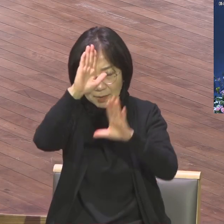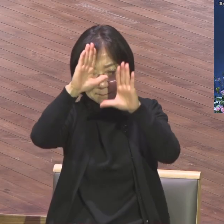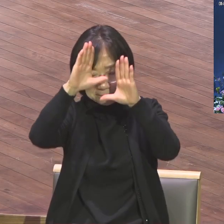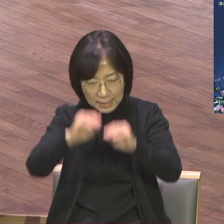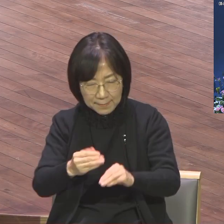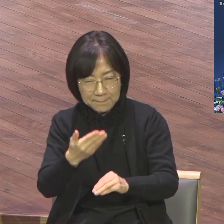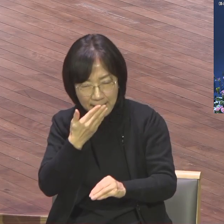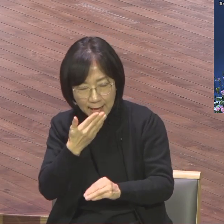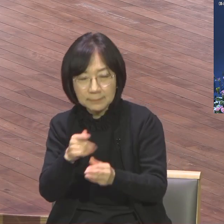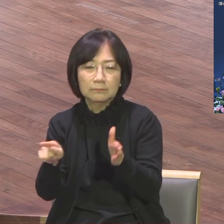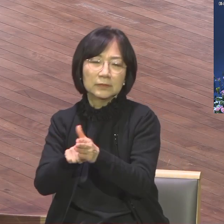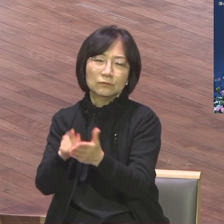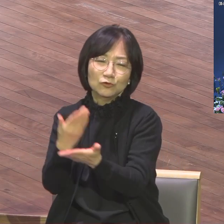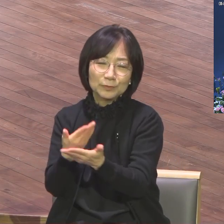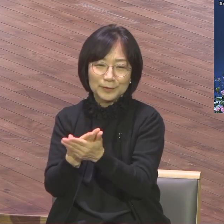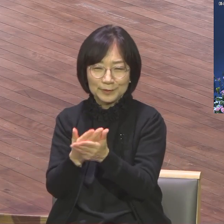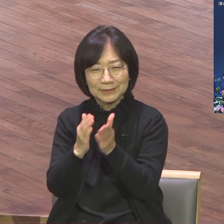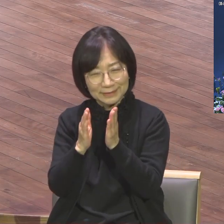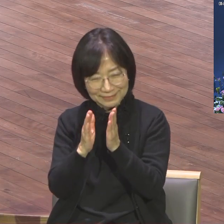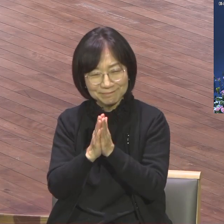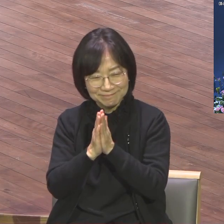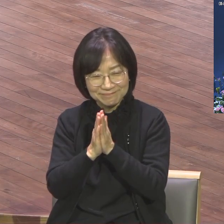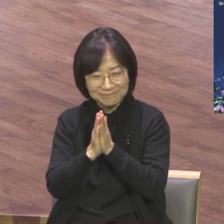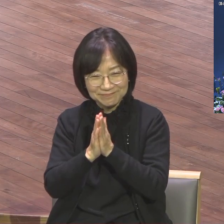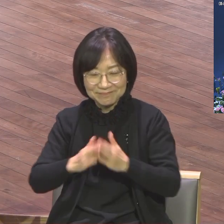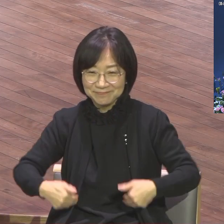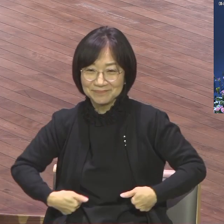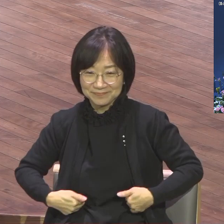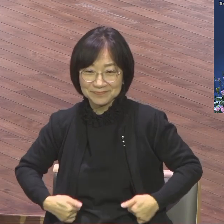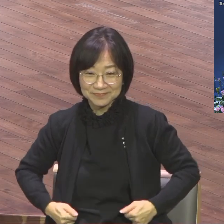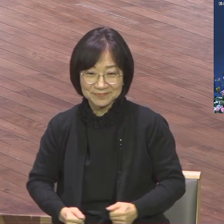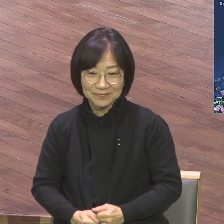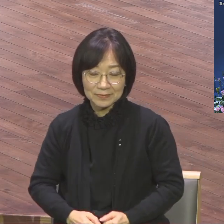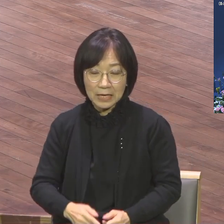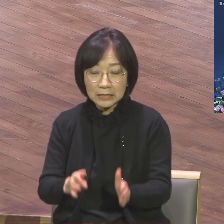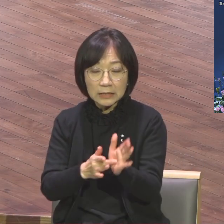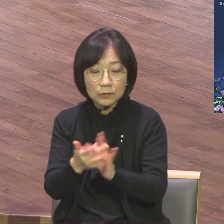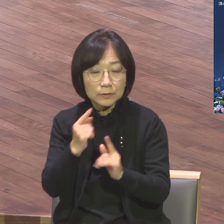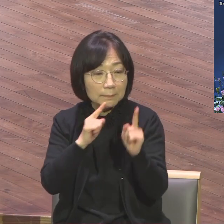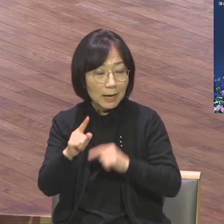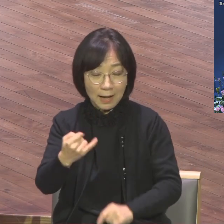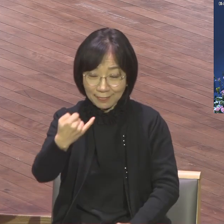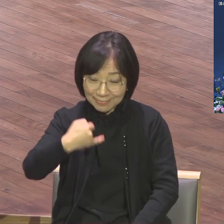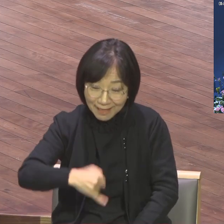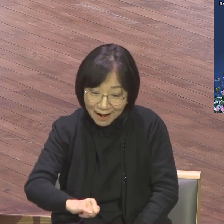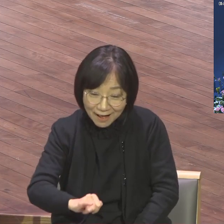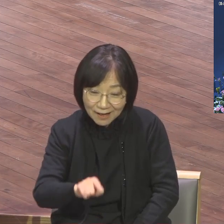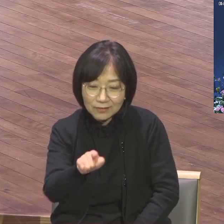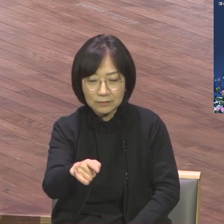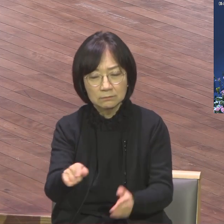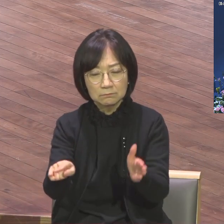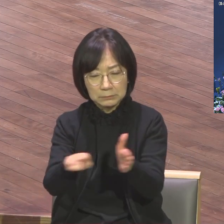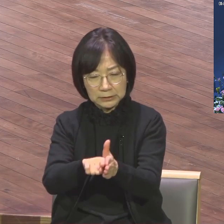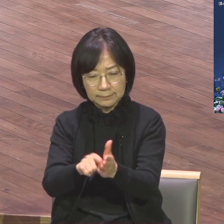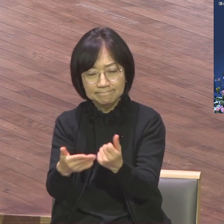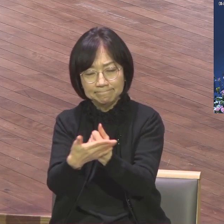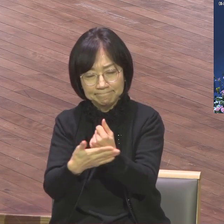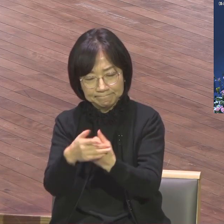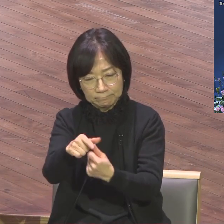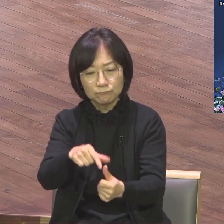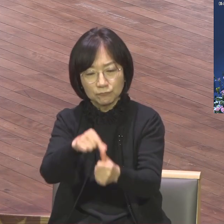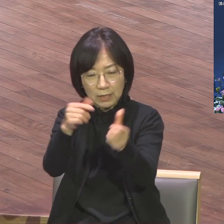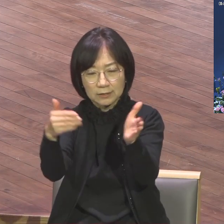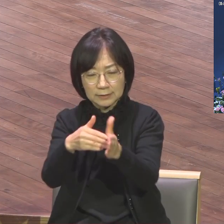치유될 것이다 라는 이 믿음. 따라 너 믿음이 너를 구원했구나. 평안히 가라.